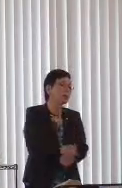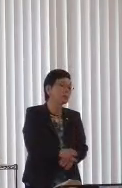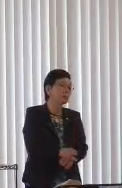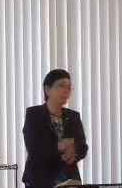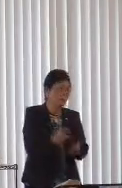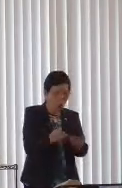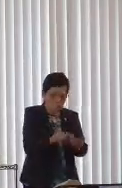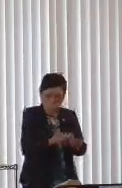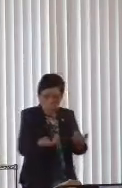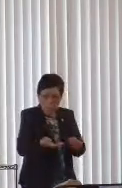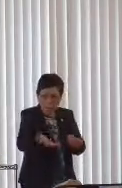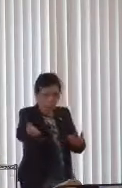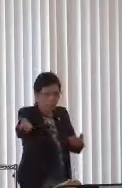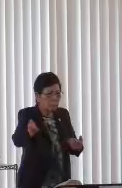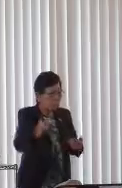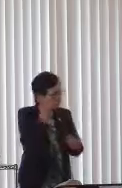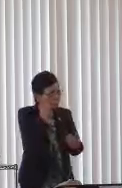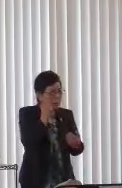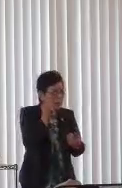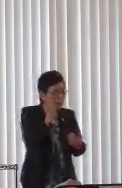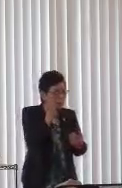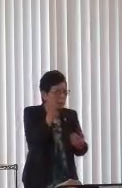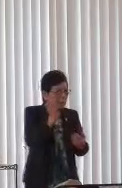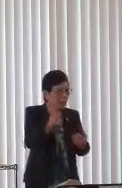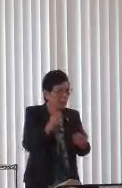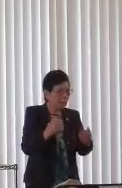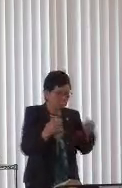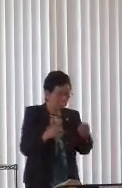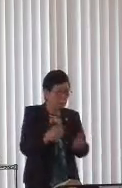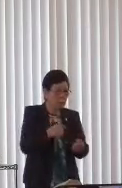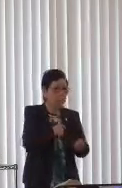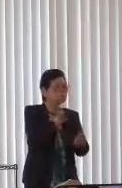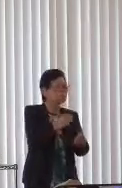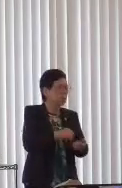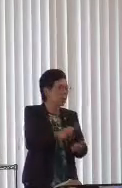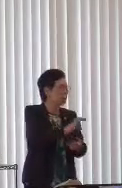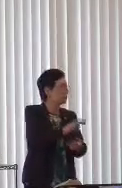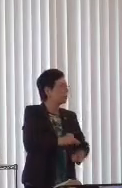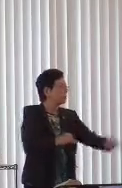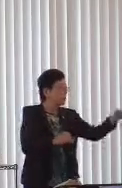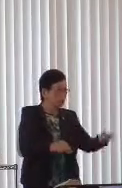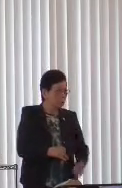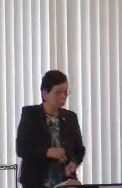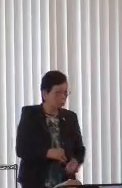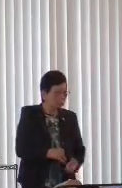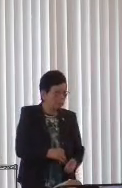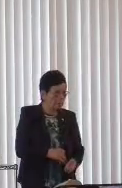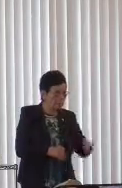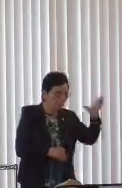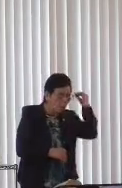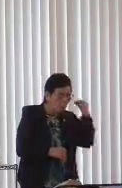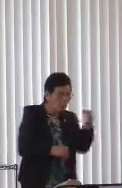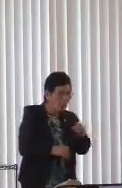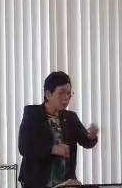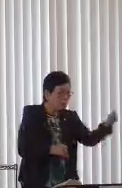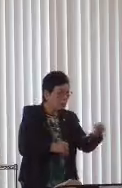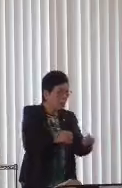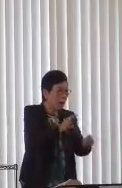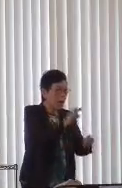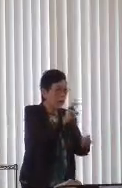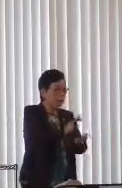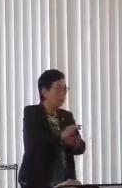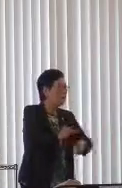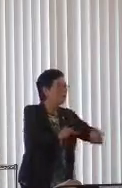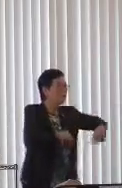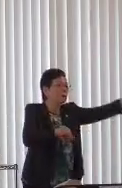、それより店に行って自分の分を買ってきなさい。愚かな乙女たちが買いに行っている間に花婿が